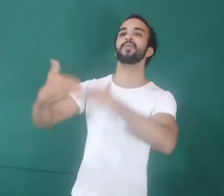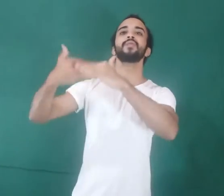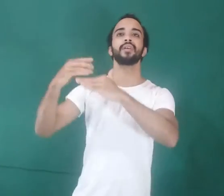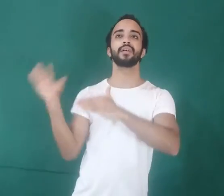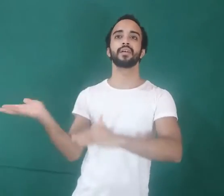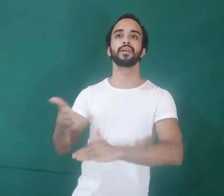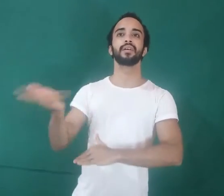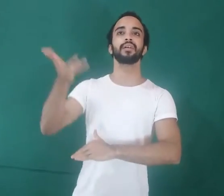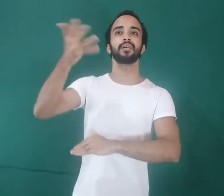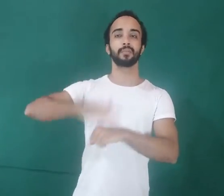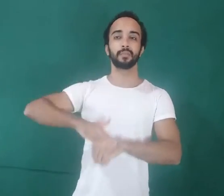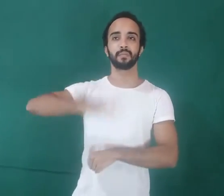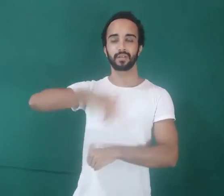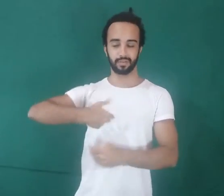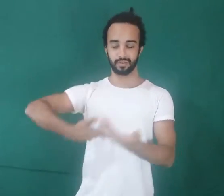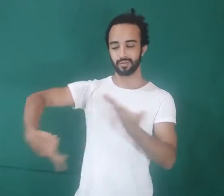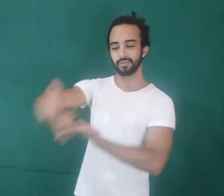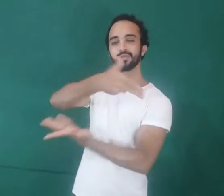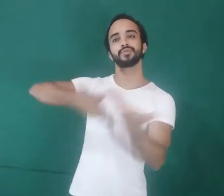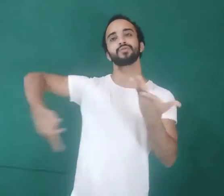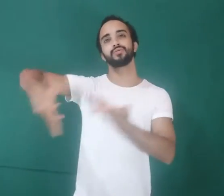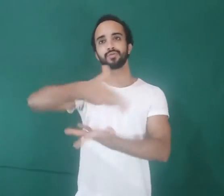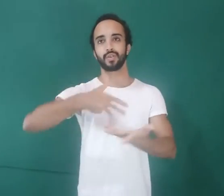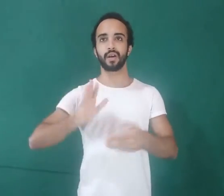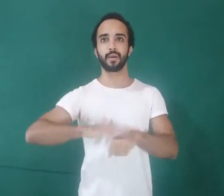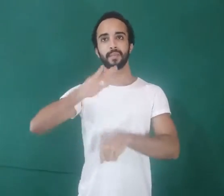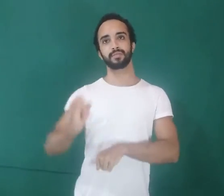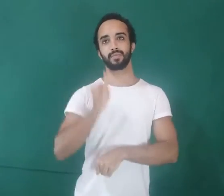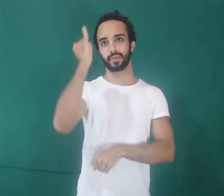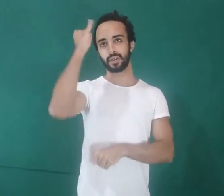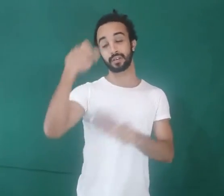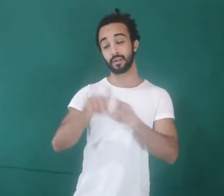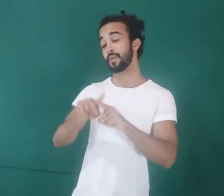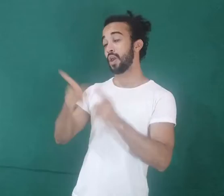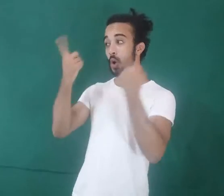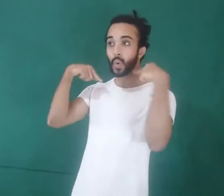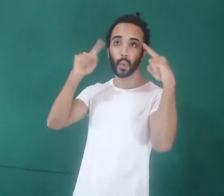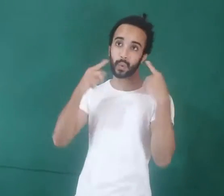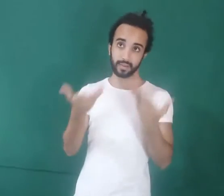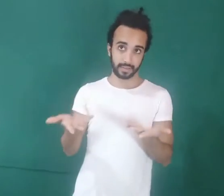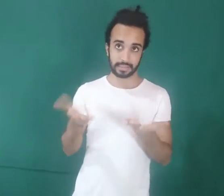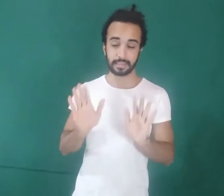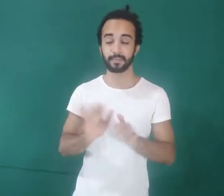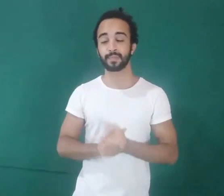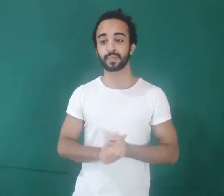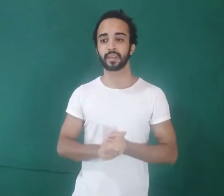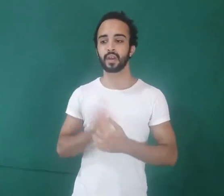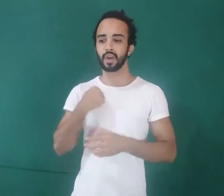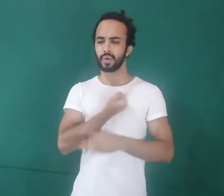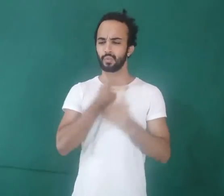de maneiras mais ricas, ou essa loucura que é assim, a gente vai dormir, aí